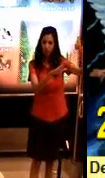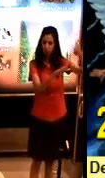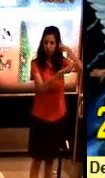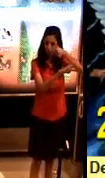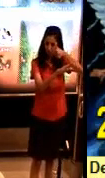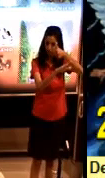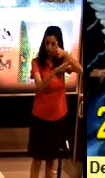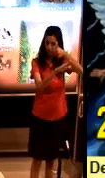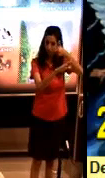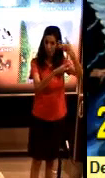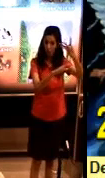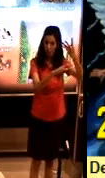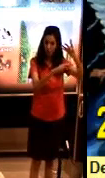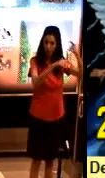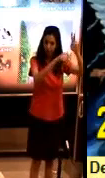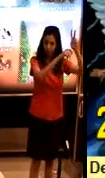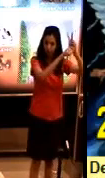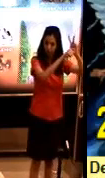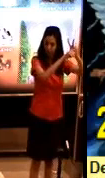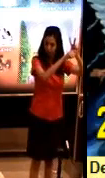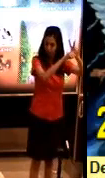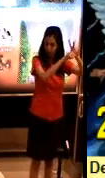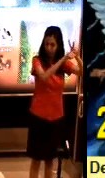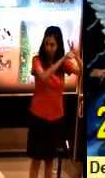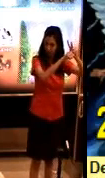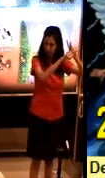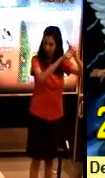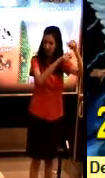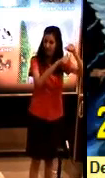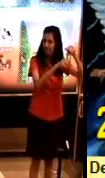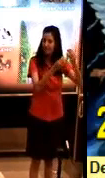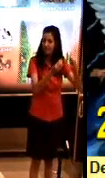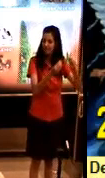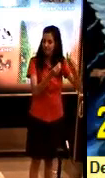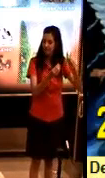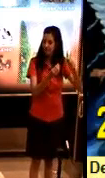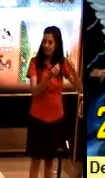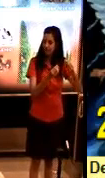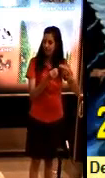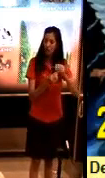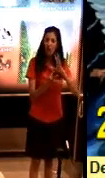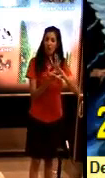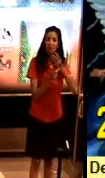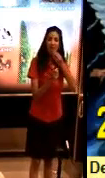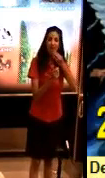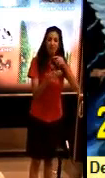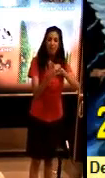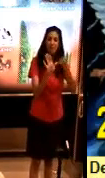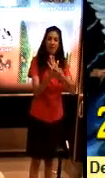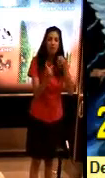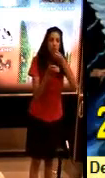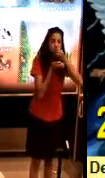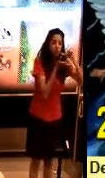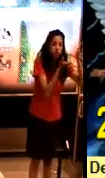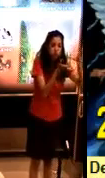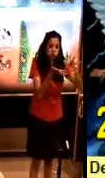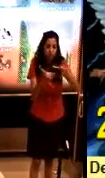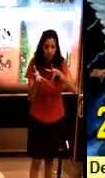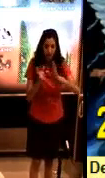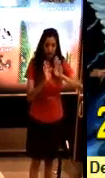la tierra. Esta versión dice ángulos de la tierra, que determinan, ¿verdad?, y frenan los vientos de